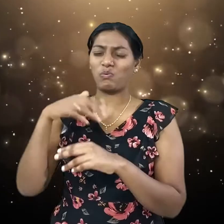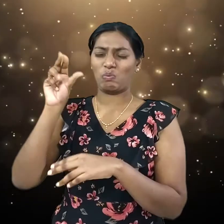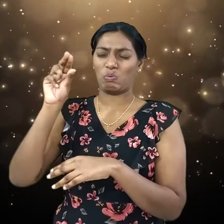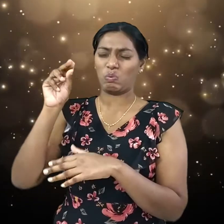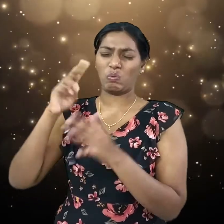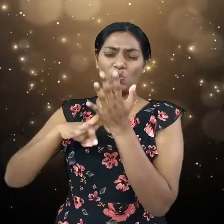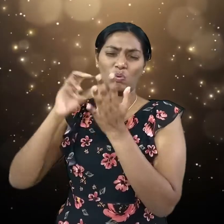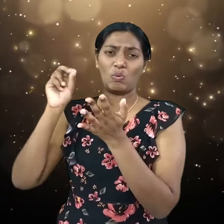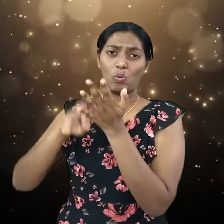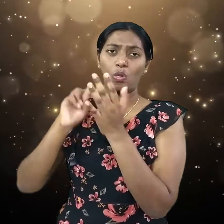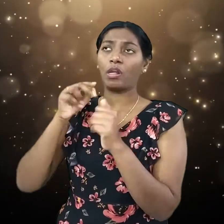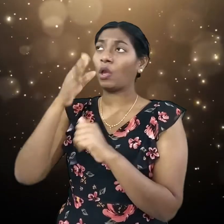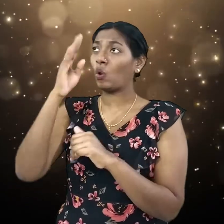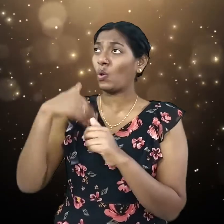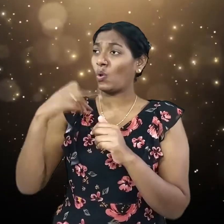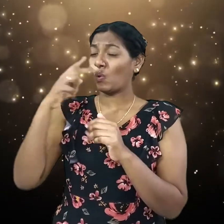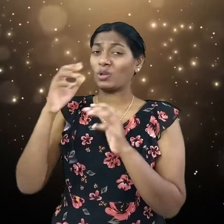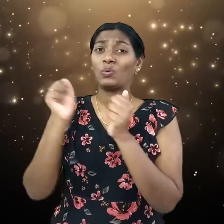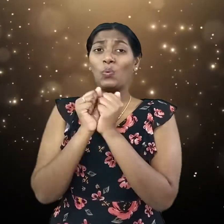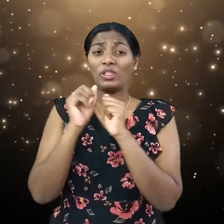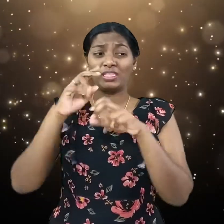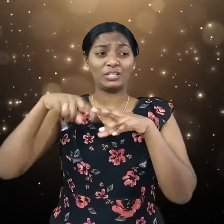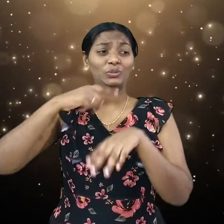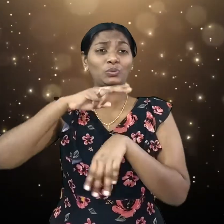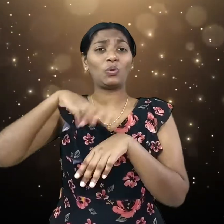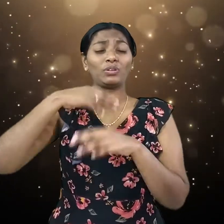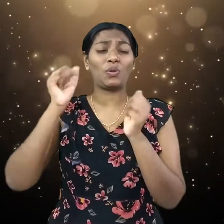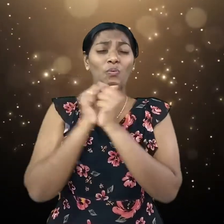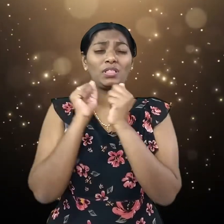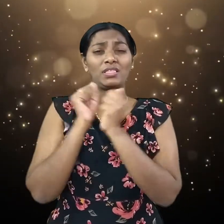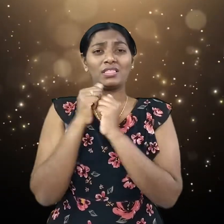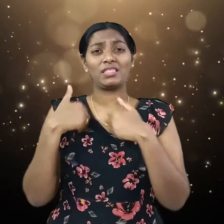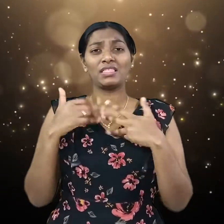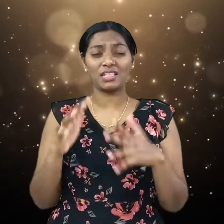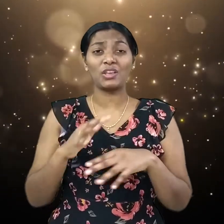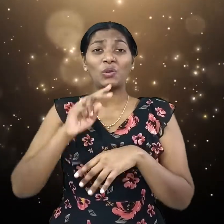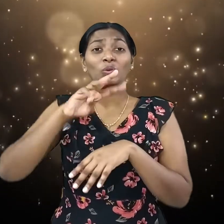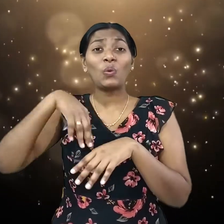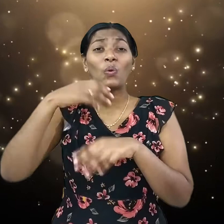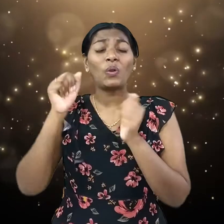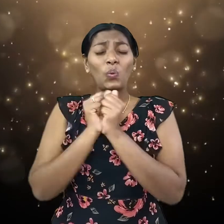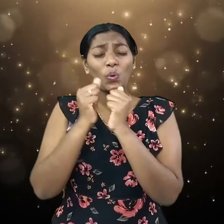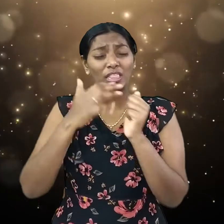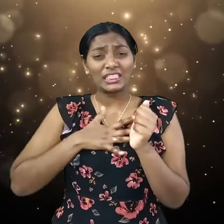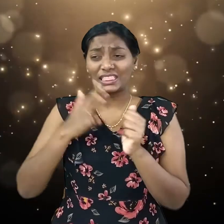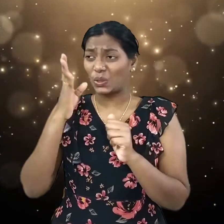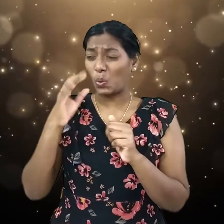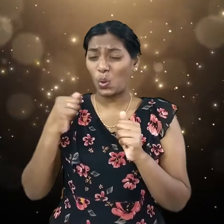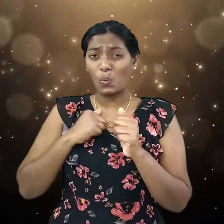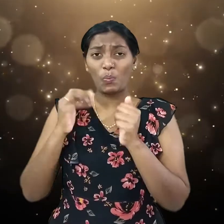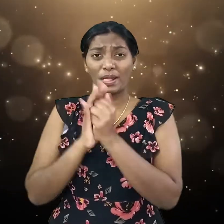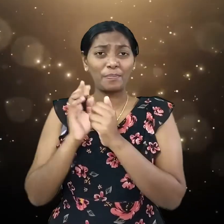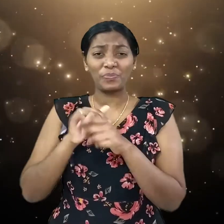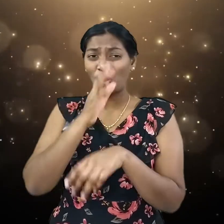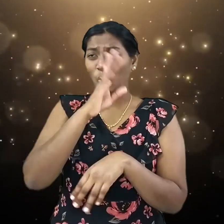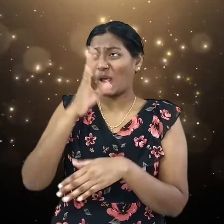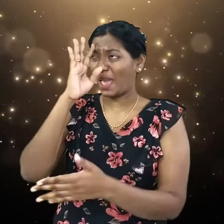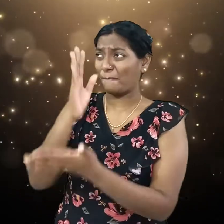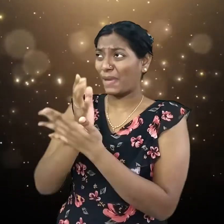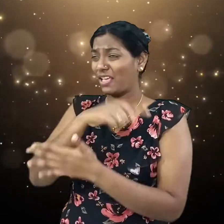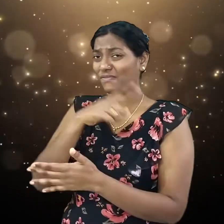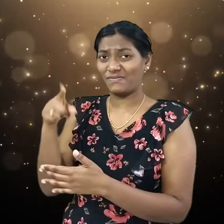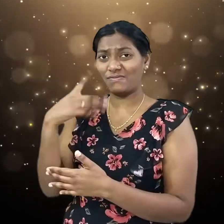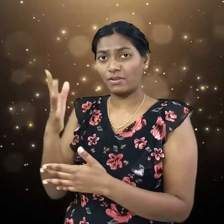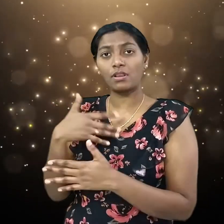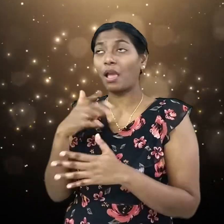परमेश्वर को तुम मना करते हो उस परमेश्वर के साथ हम 24 घंटे जीते हैं। प्रेज द लॉर्ड, क्या जीते हैं? जीते। जिसको